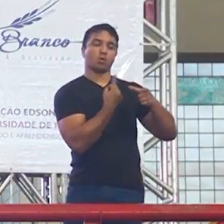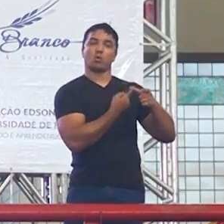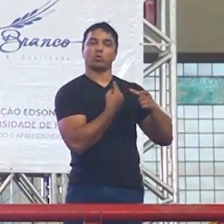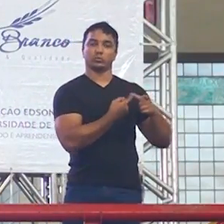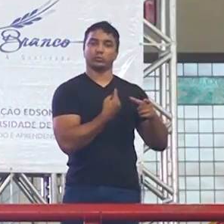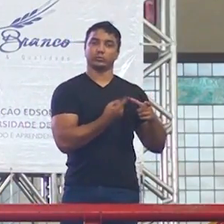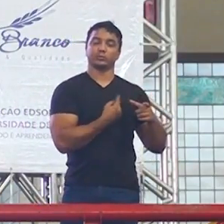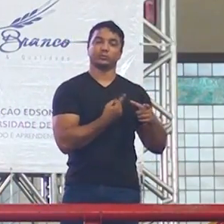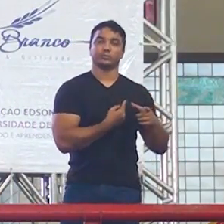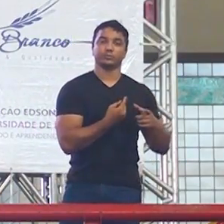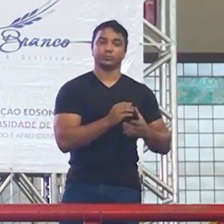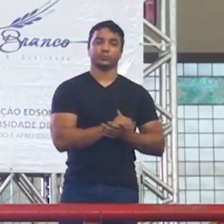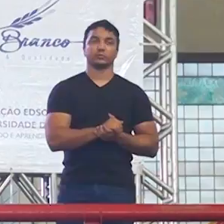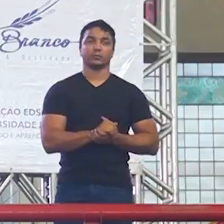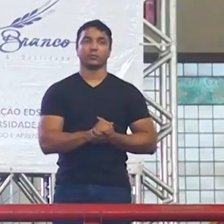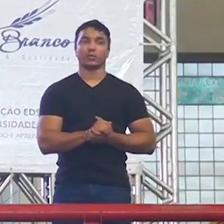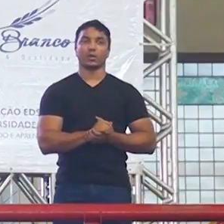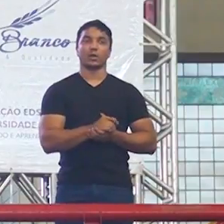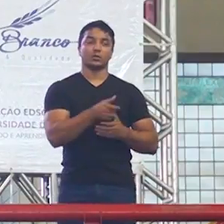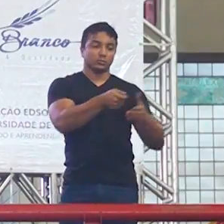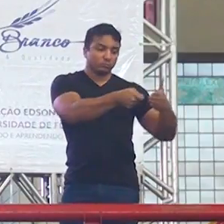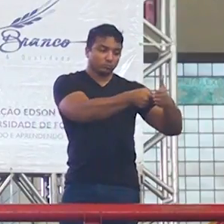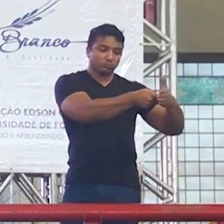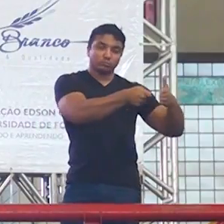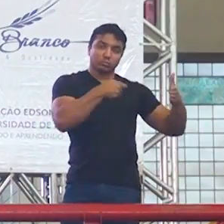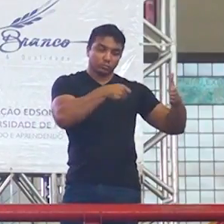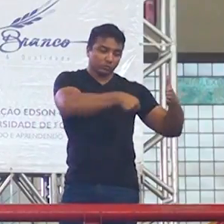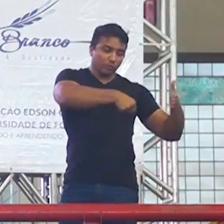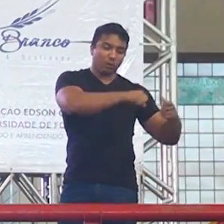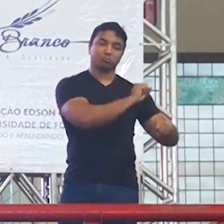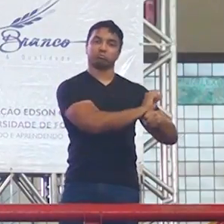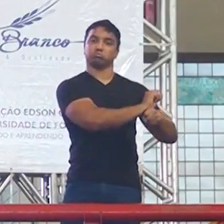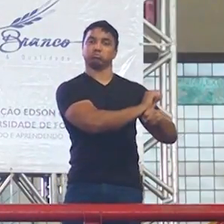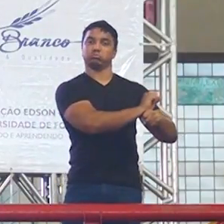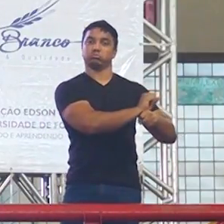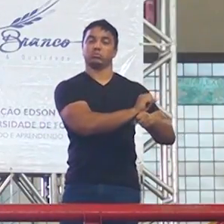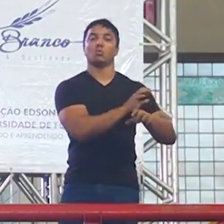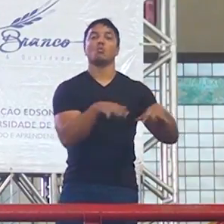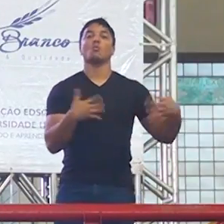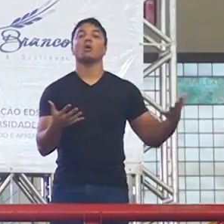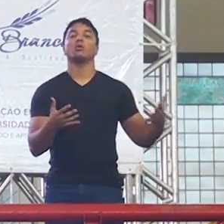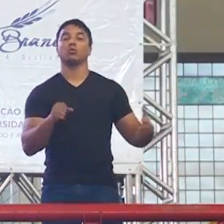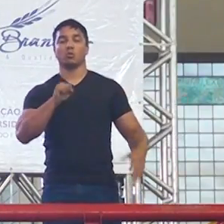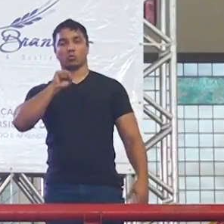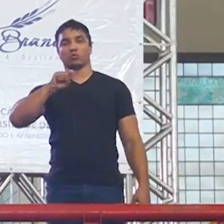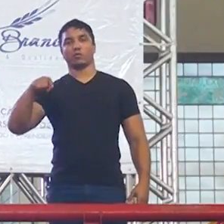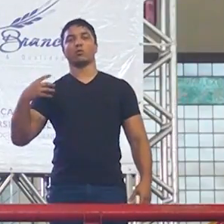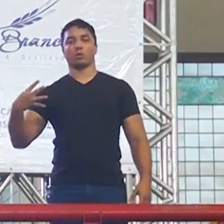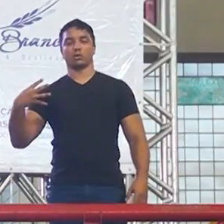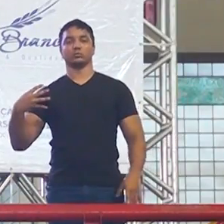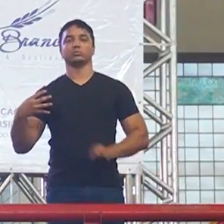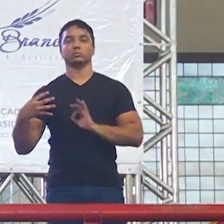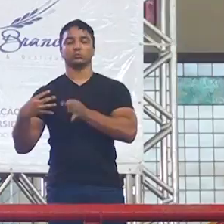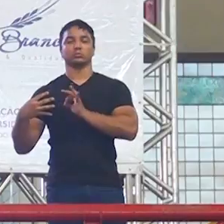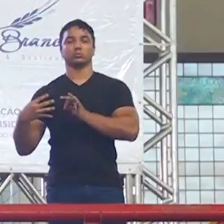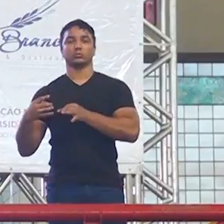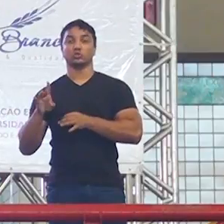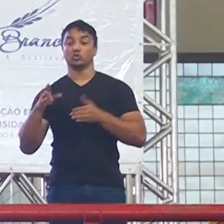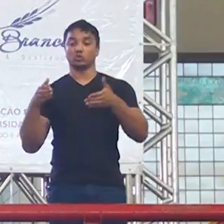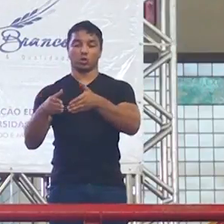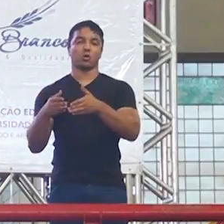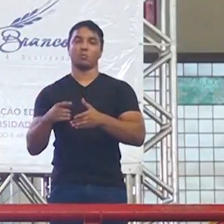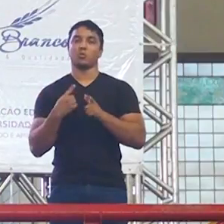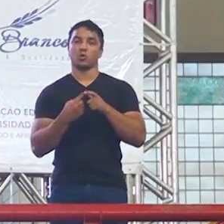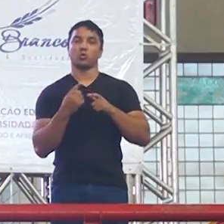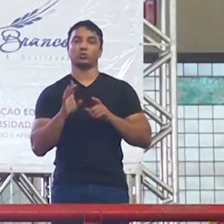Ei, tira o ferro de passar da tomada. Fica só quanto? 8,4, só para o